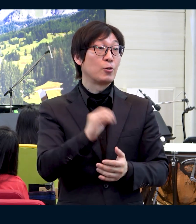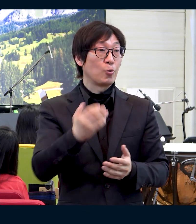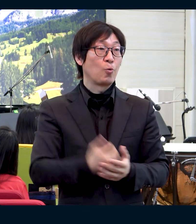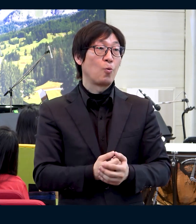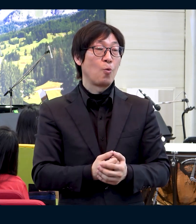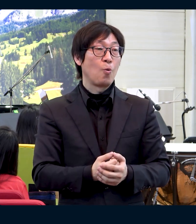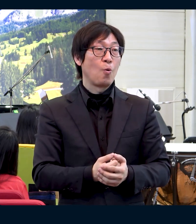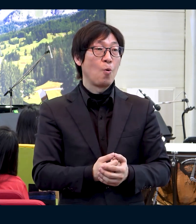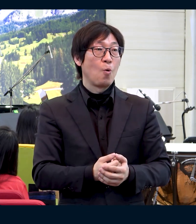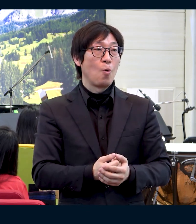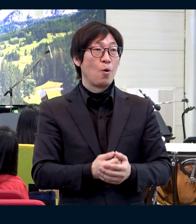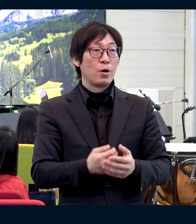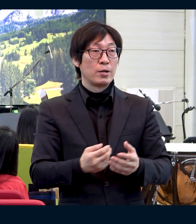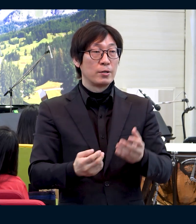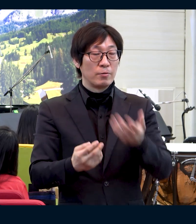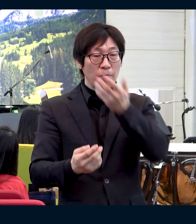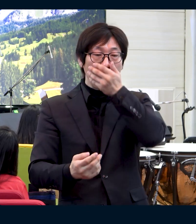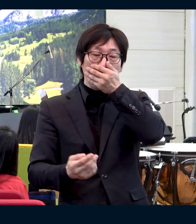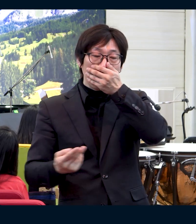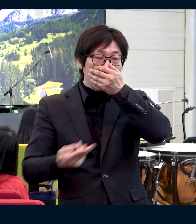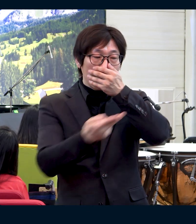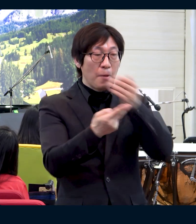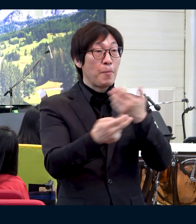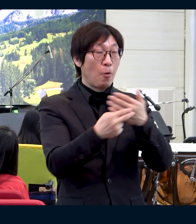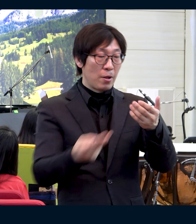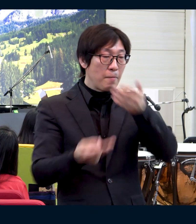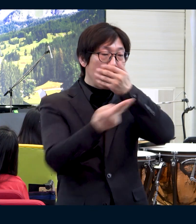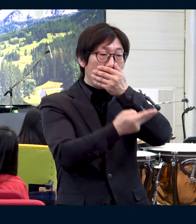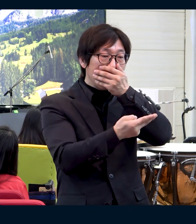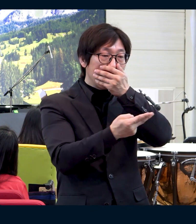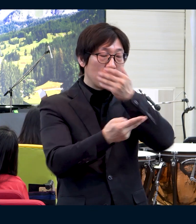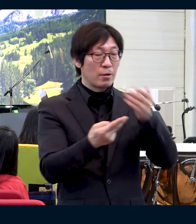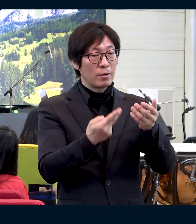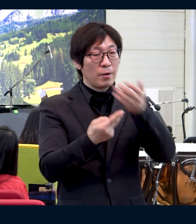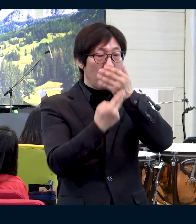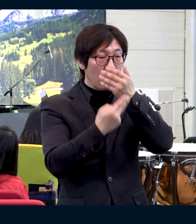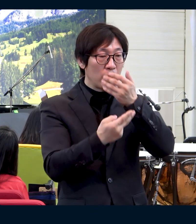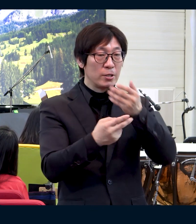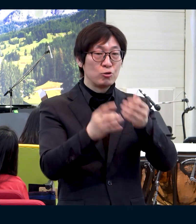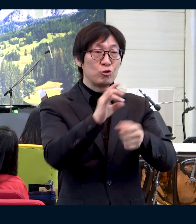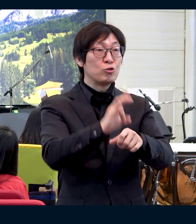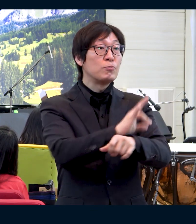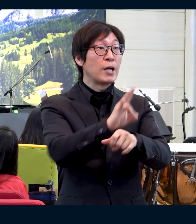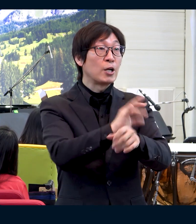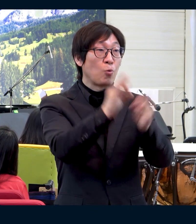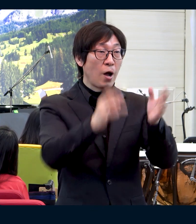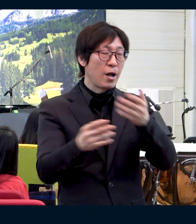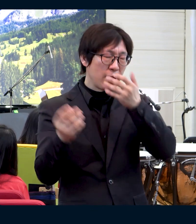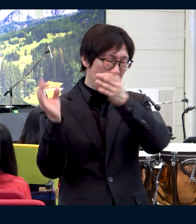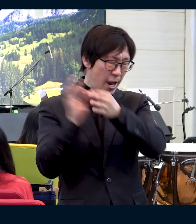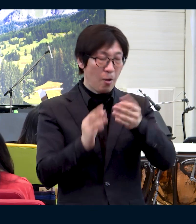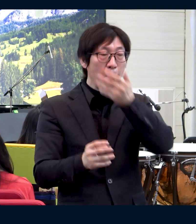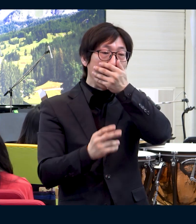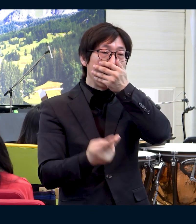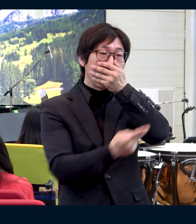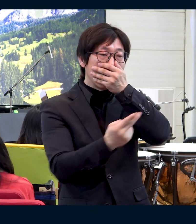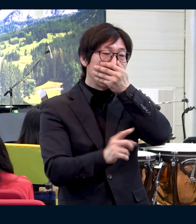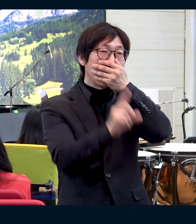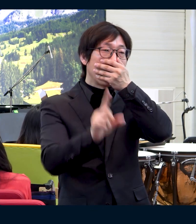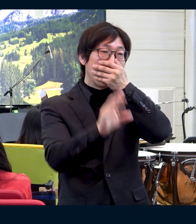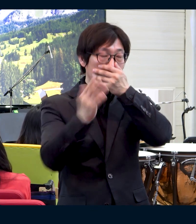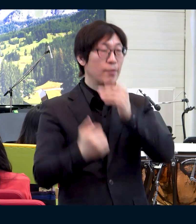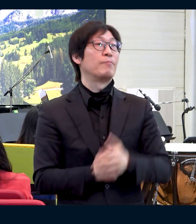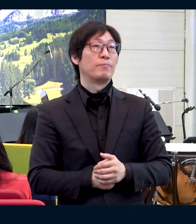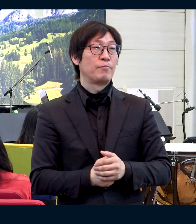동안 산소호흡기를 끼고 생활을 해야 됩니다. 집에서든 어디서든 잘 때도 끼고 자야 됩니다. 그렇다고